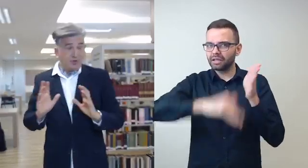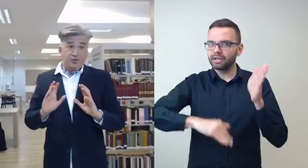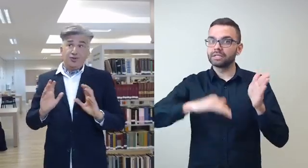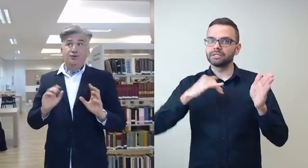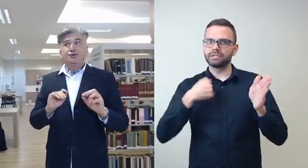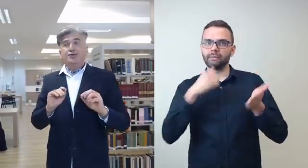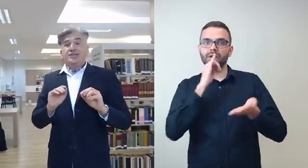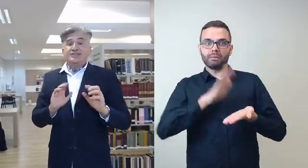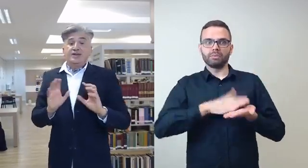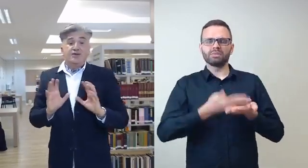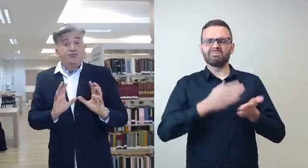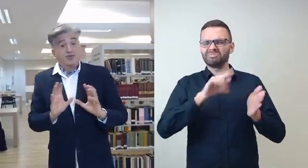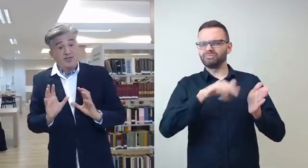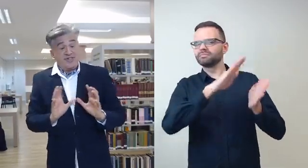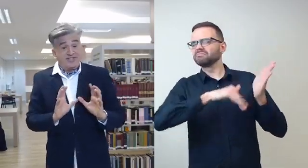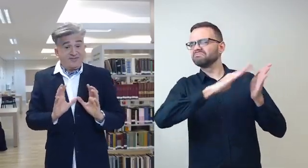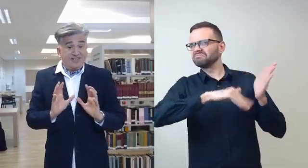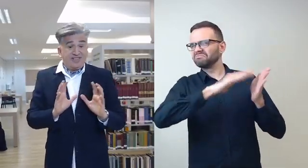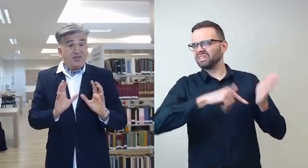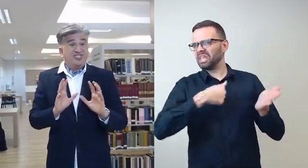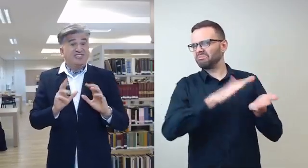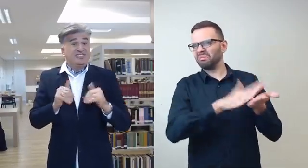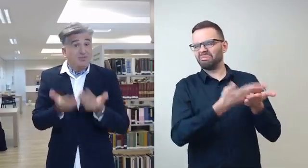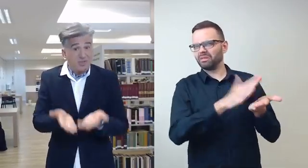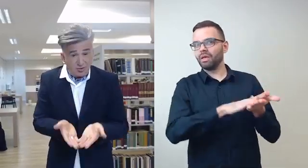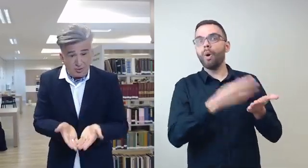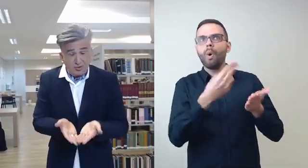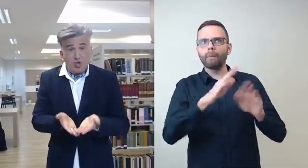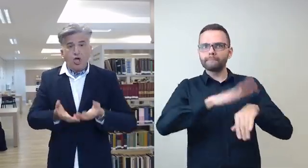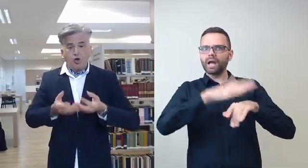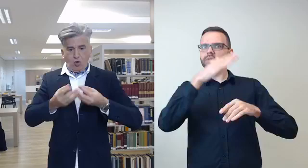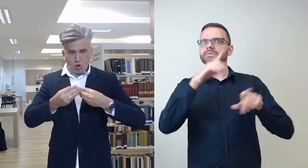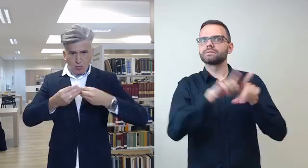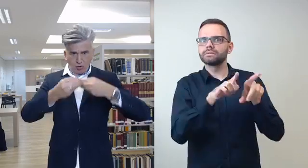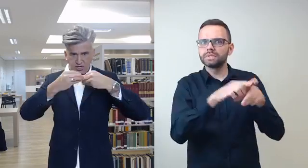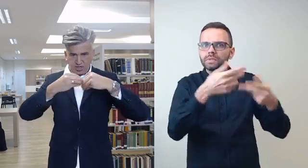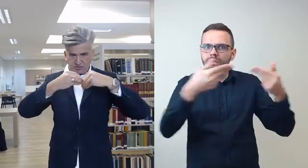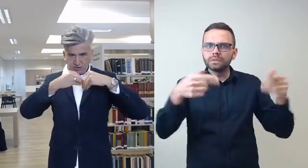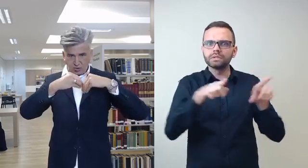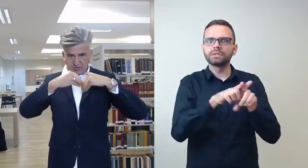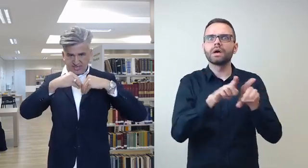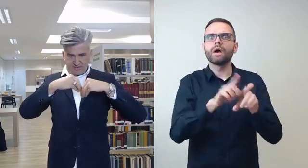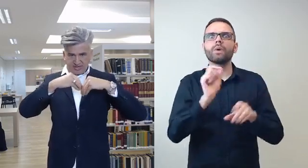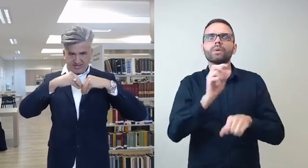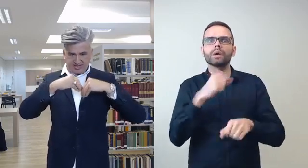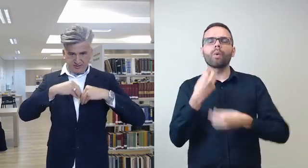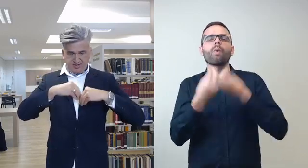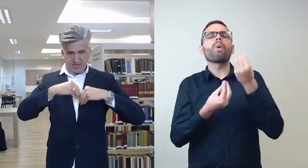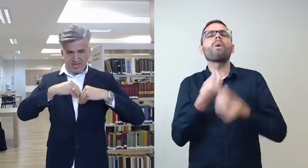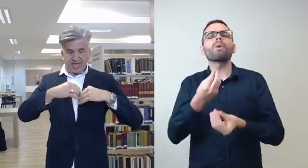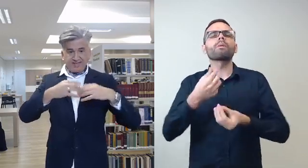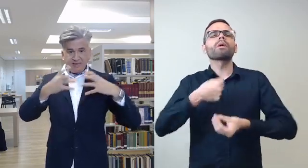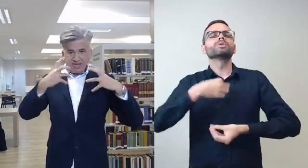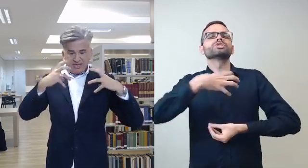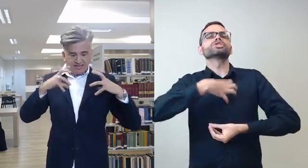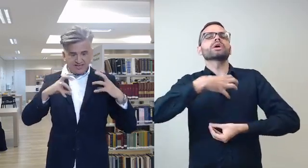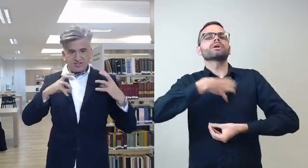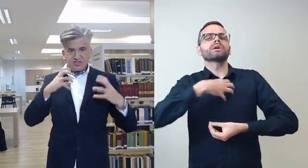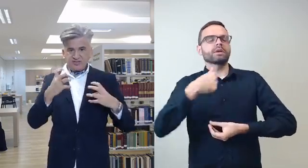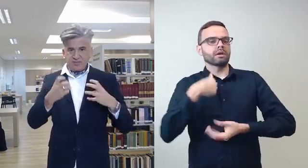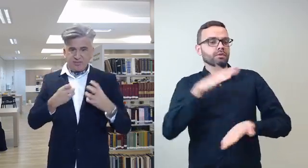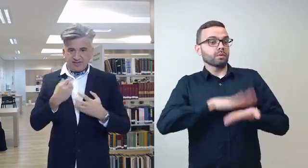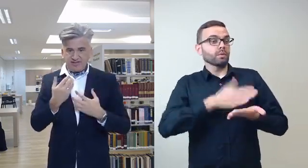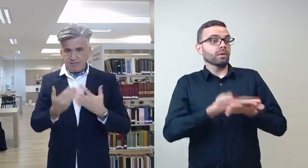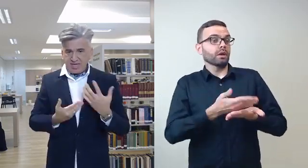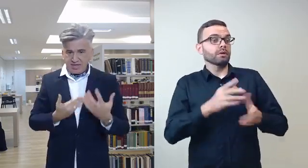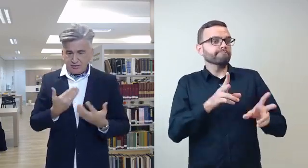omissão de conteúdo, se eu não estou fazendo adição de conteúdo, como que eu estou interpretando? Essa habilidade de ir